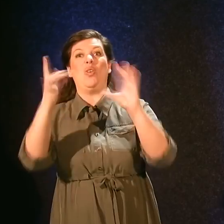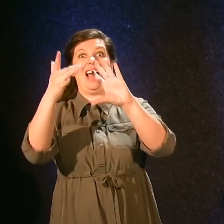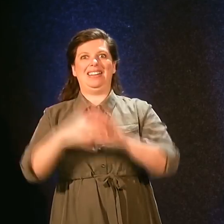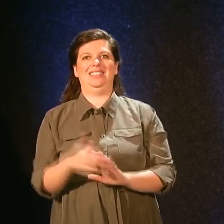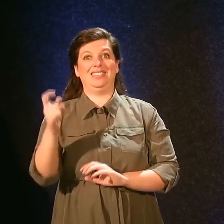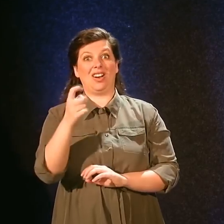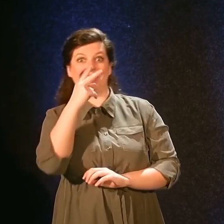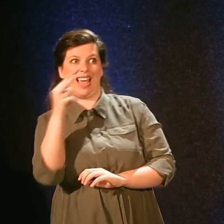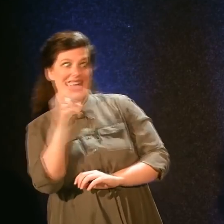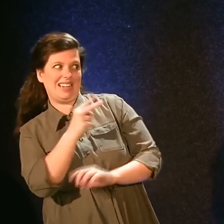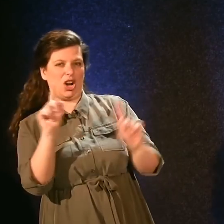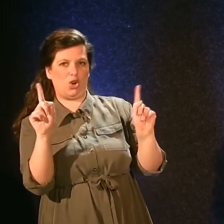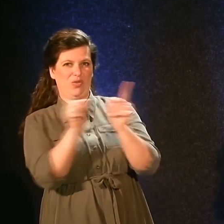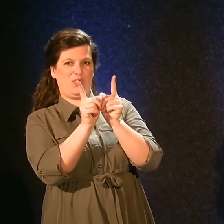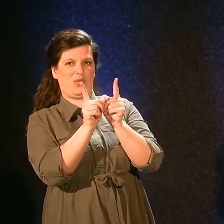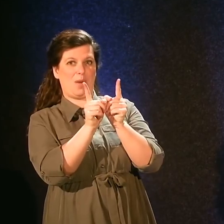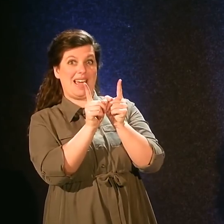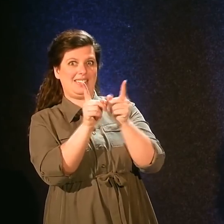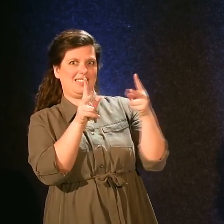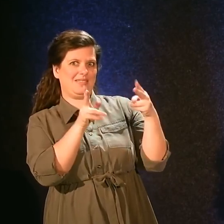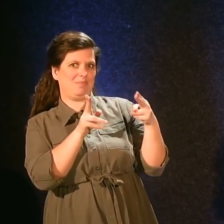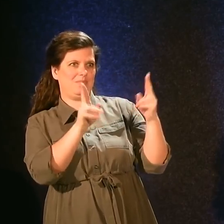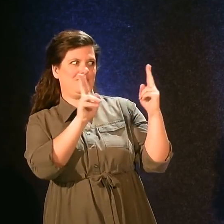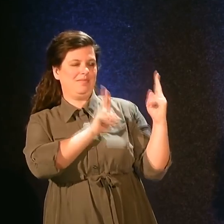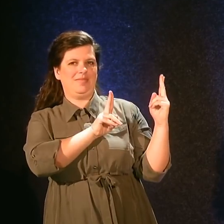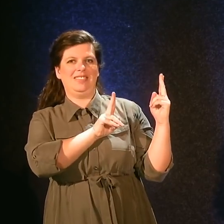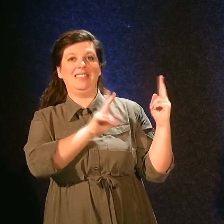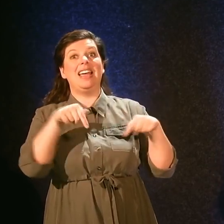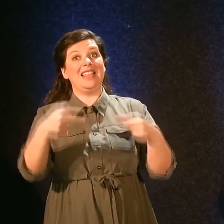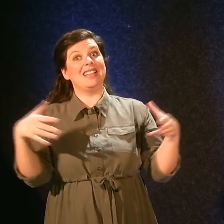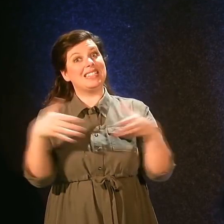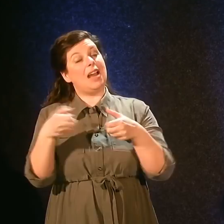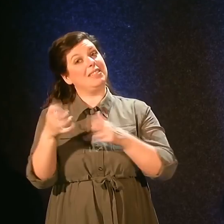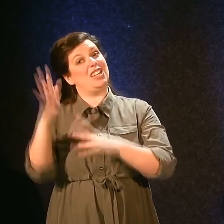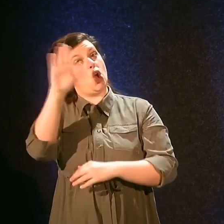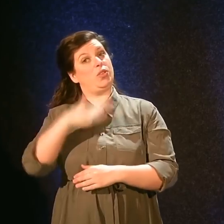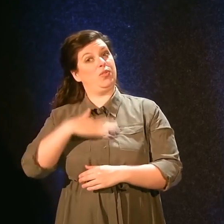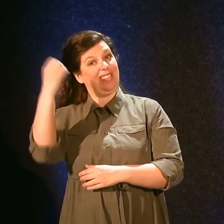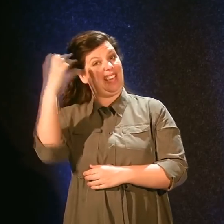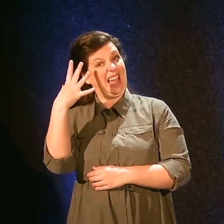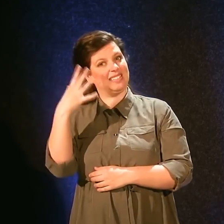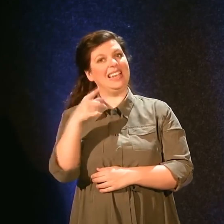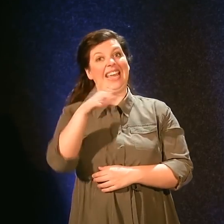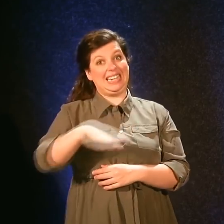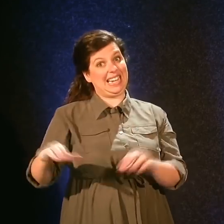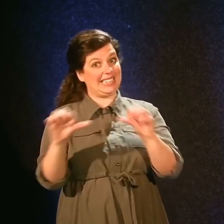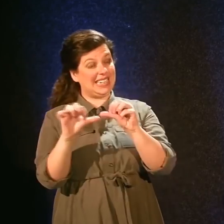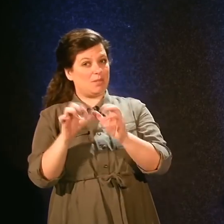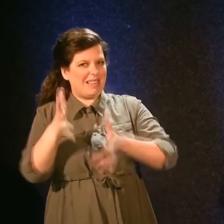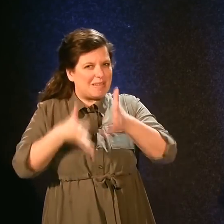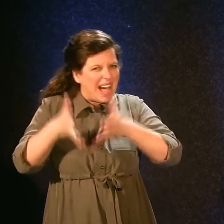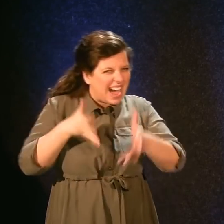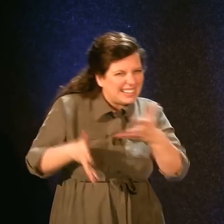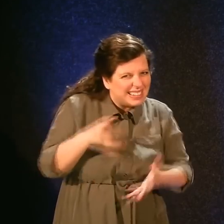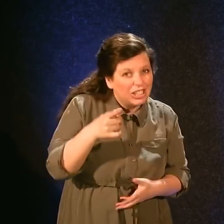zometeen kijken naar een fragment uit vanmorgen. En daarna zingen we een lied, God van Licht. En die zat ook in die kidsdienst met gebaren en al.